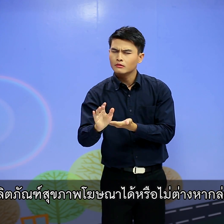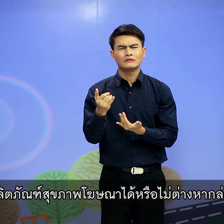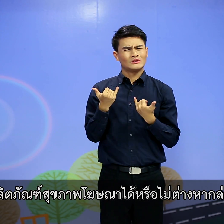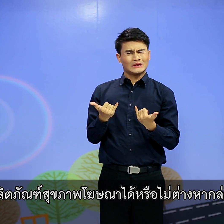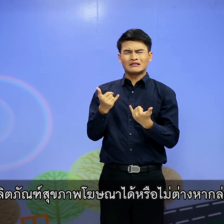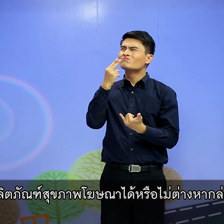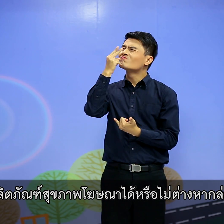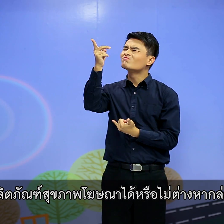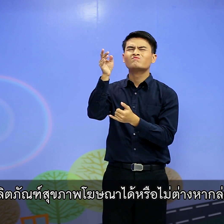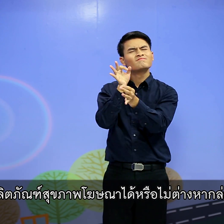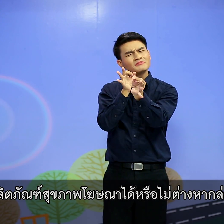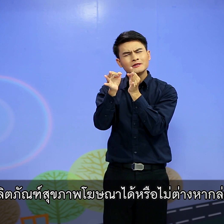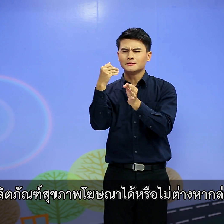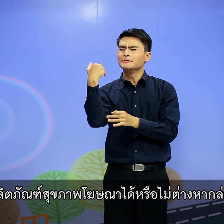ครับ